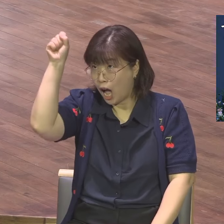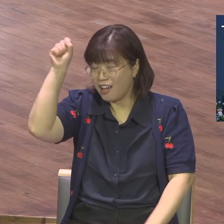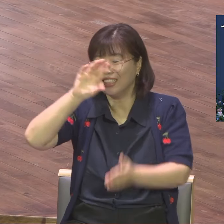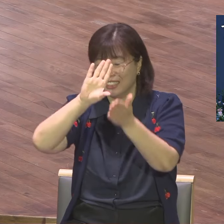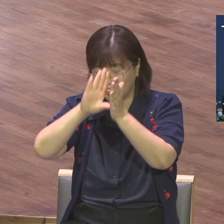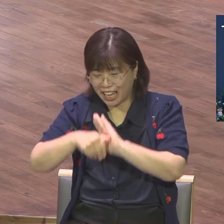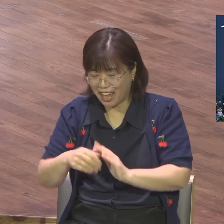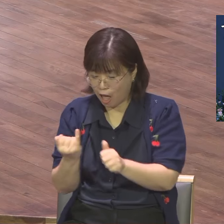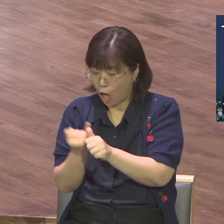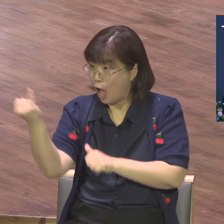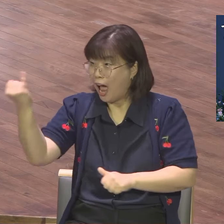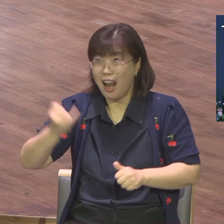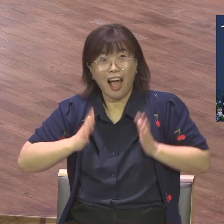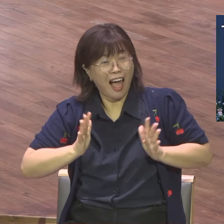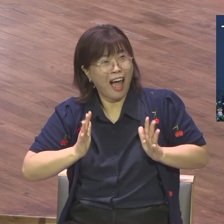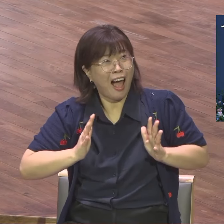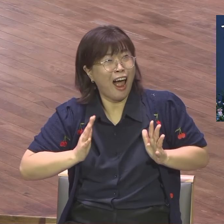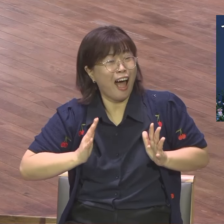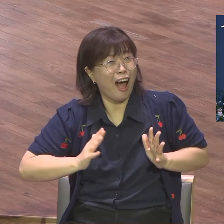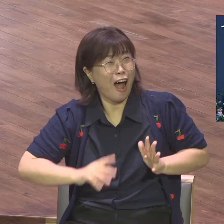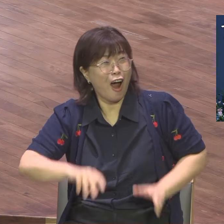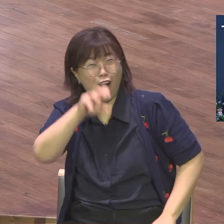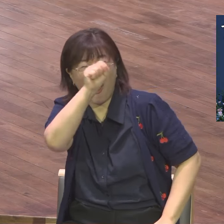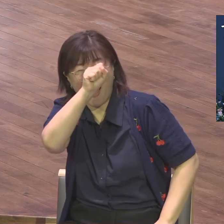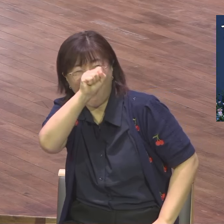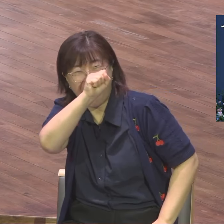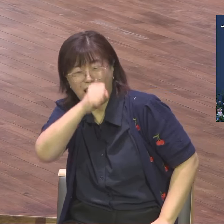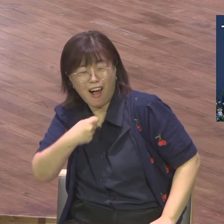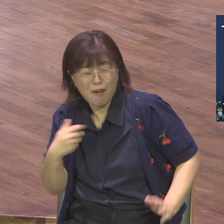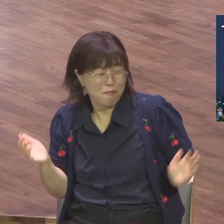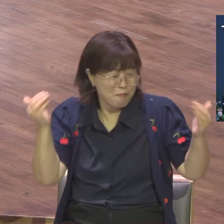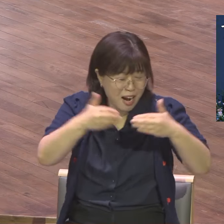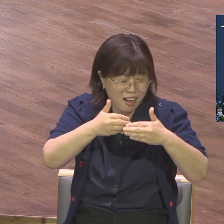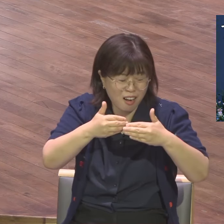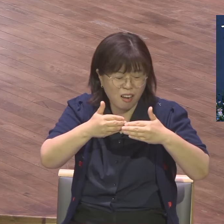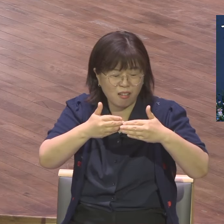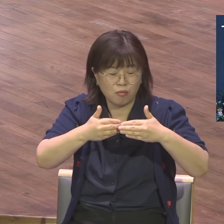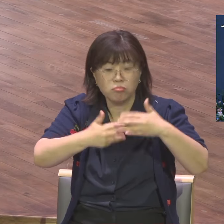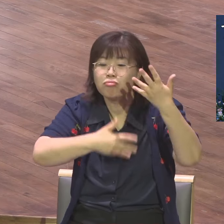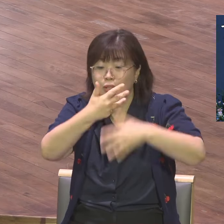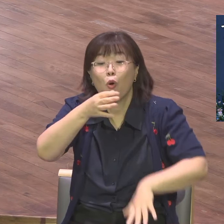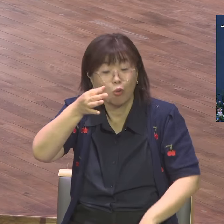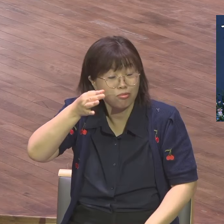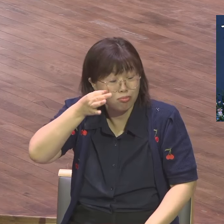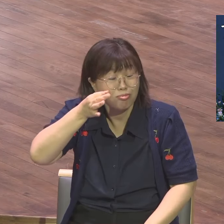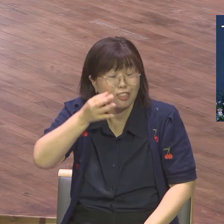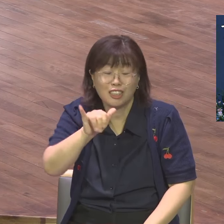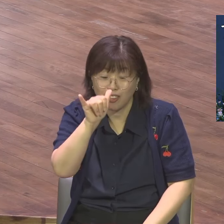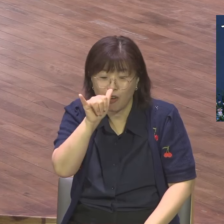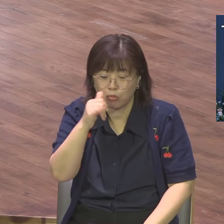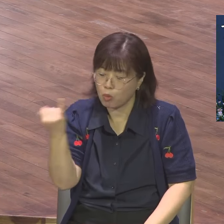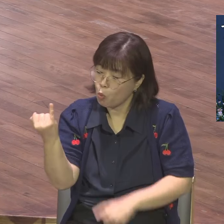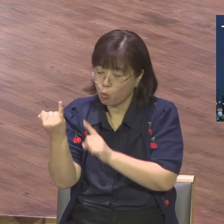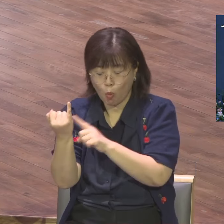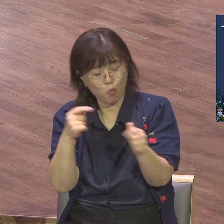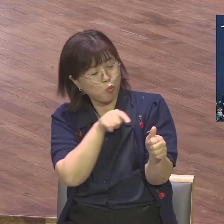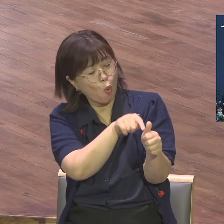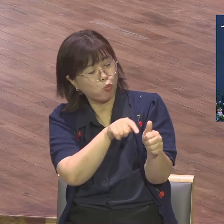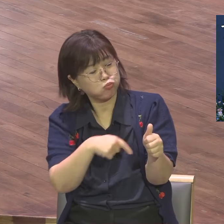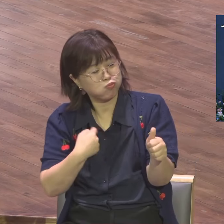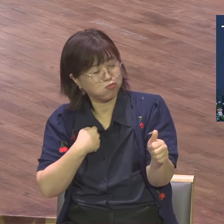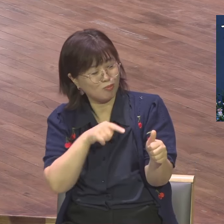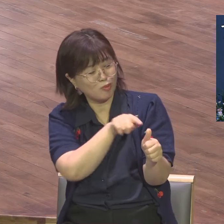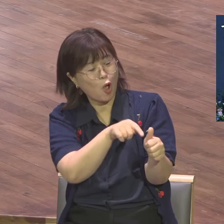남자에게 프로포즈 하는 게 별로 없었어요. 요즘은 뭐 그렇게 여자들이 나 네 좋아 이러면 막 그렇게 프로포즈 한다 그래요. 그런데